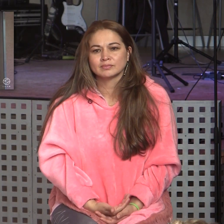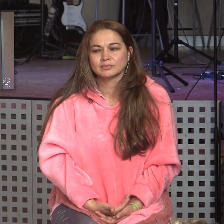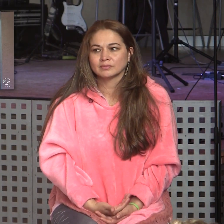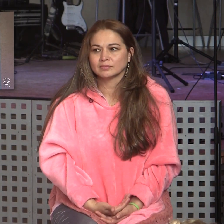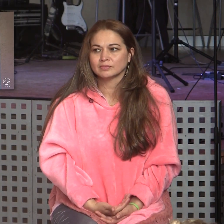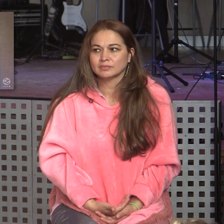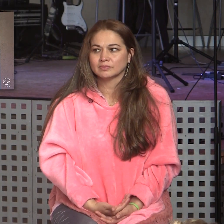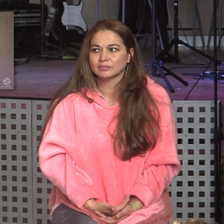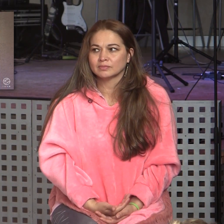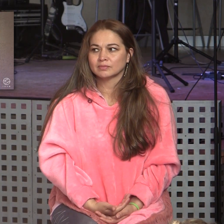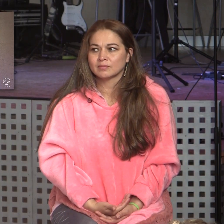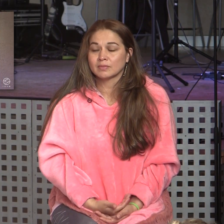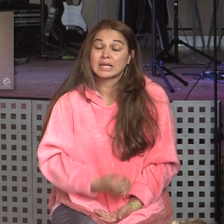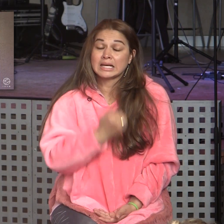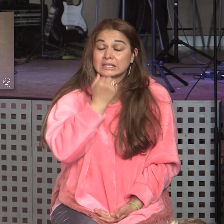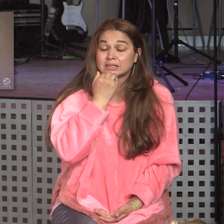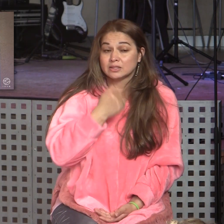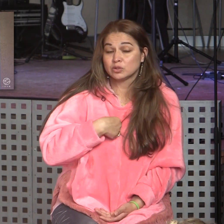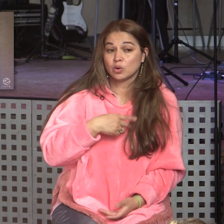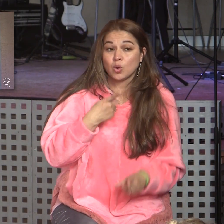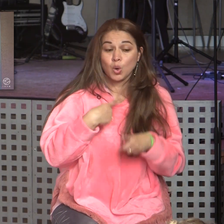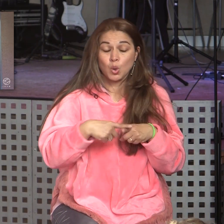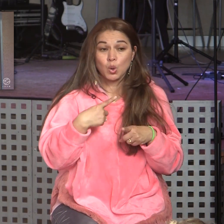está también lo invisible.